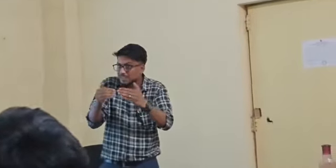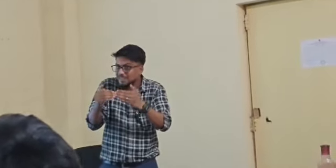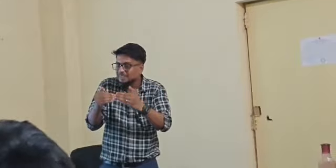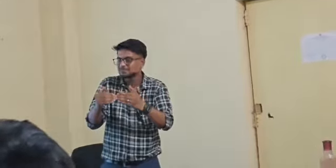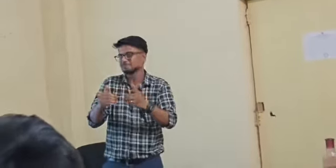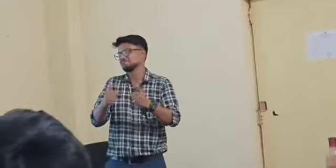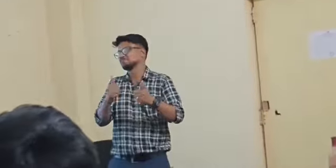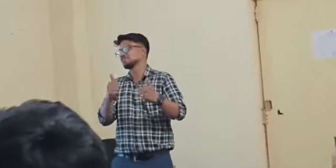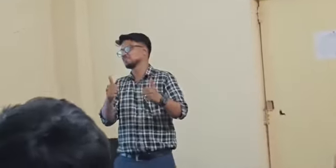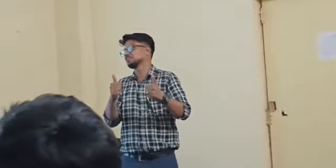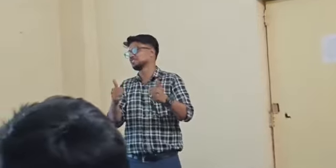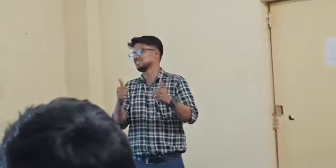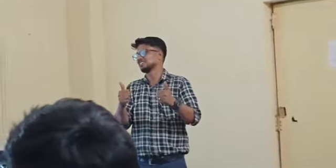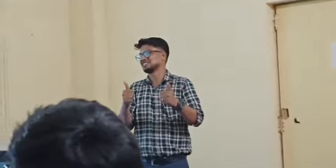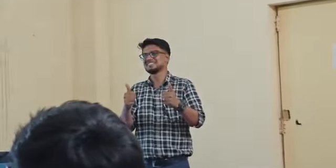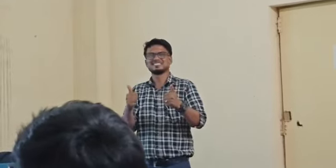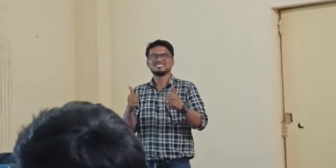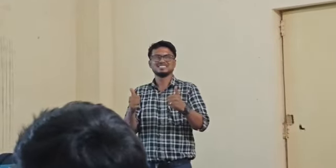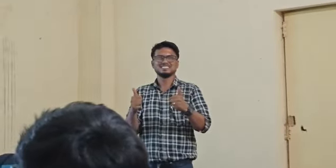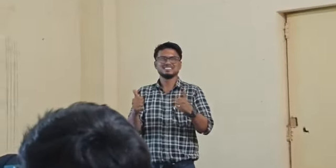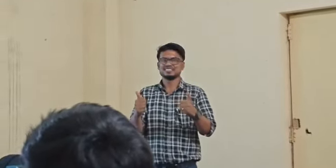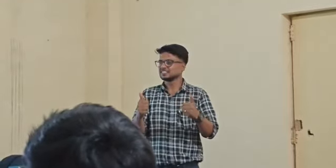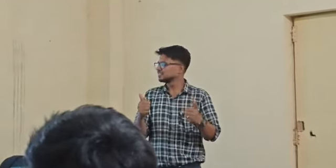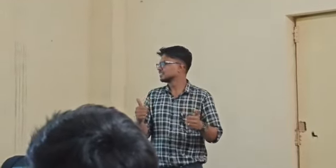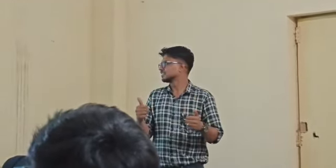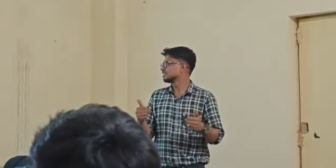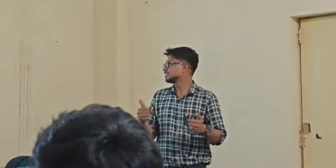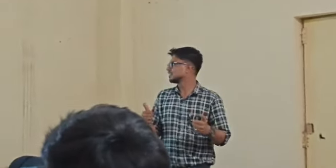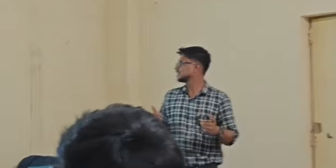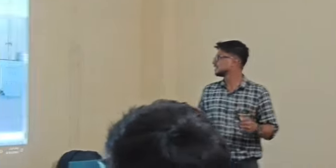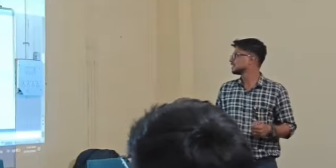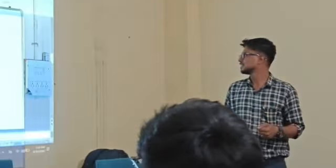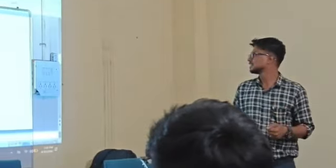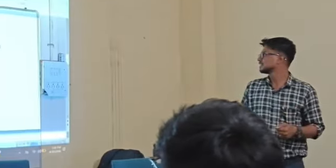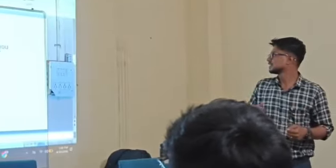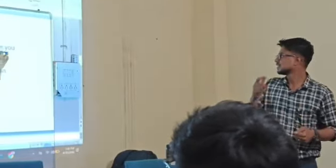मिलके बहुत अच्छा लगा, ठीक है।